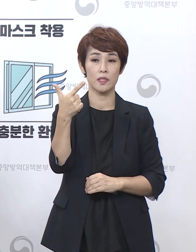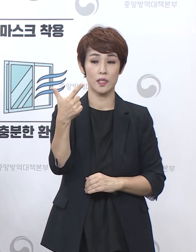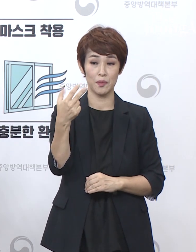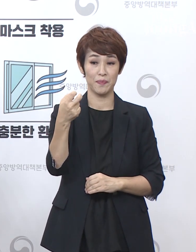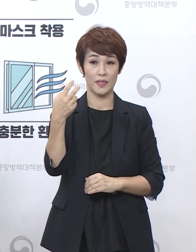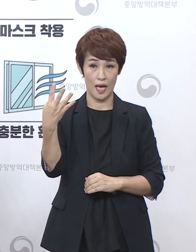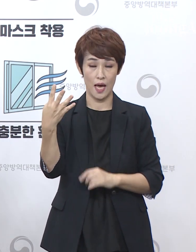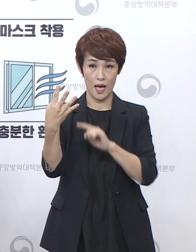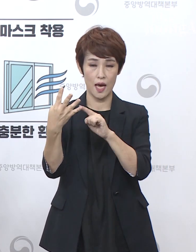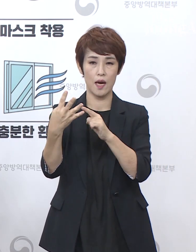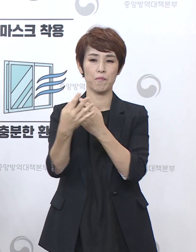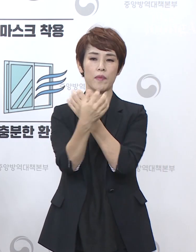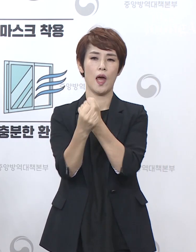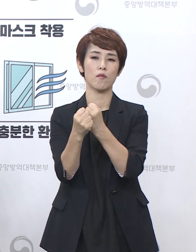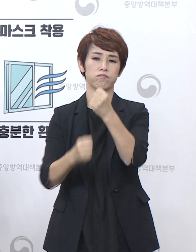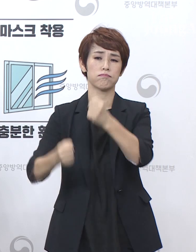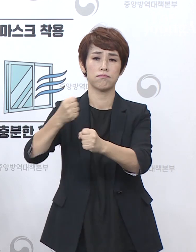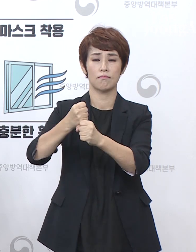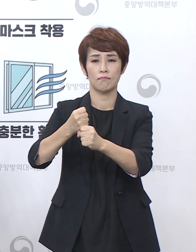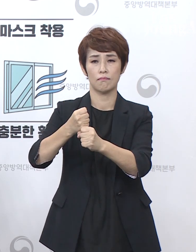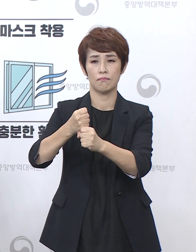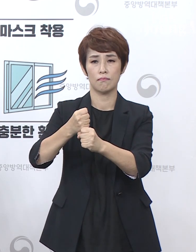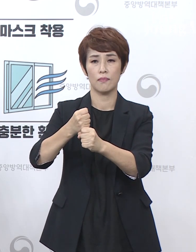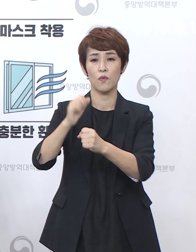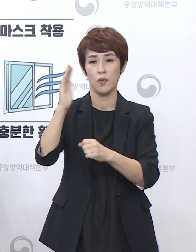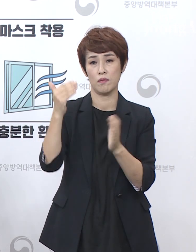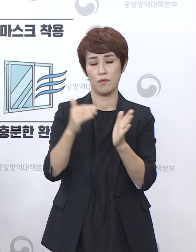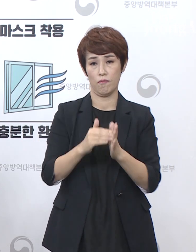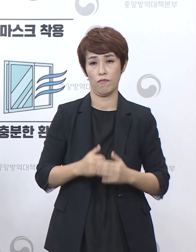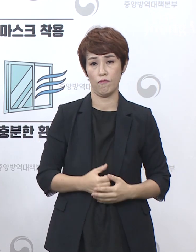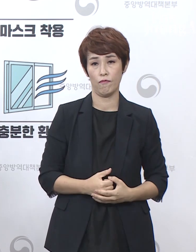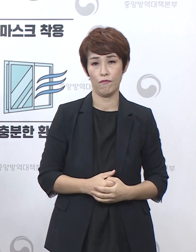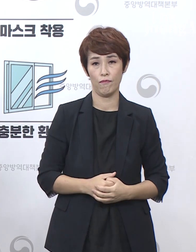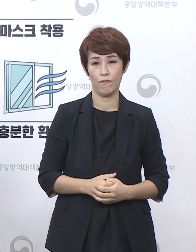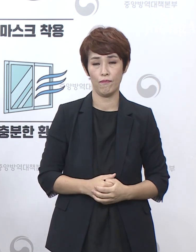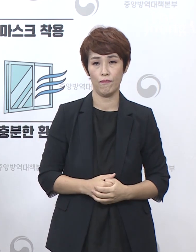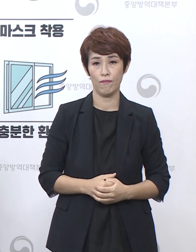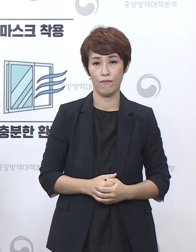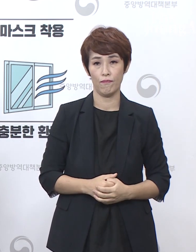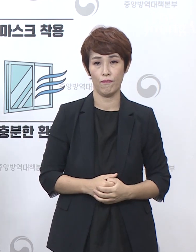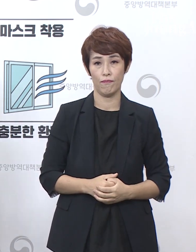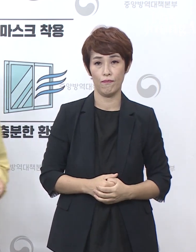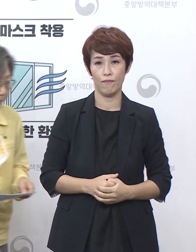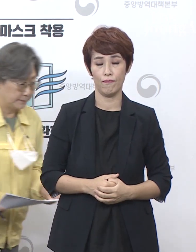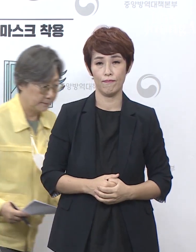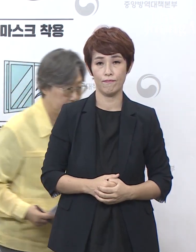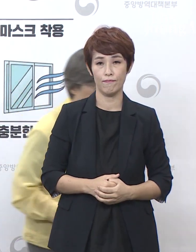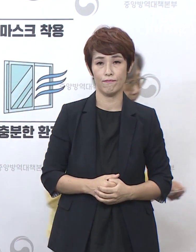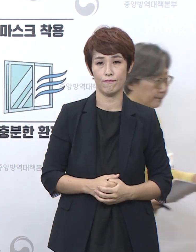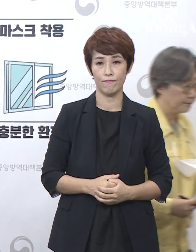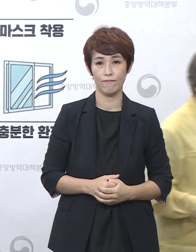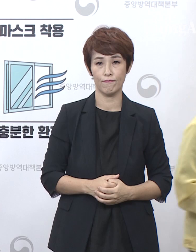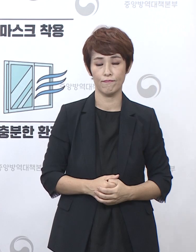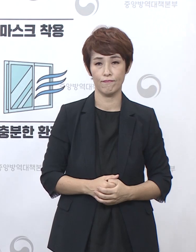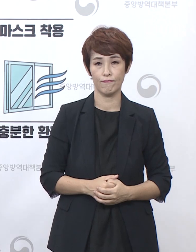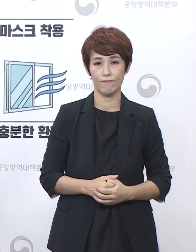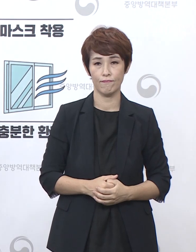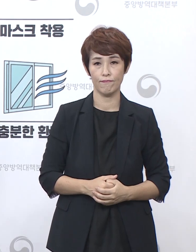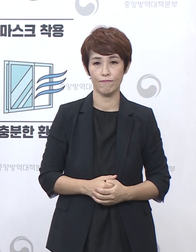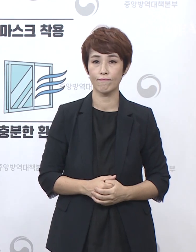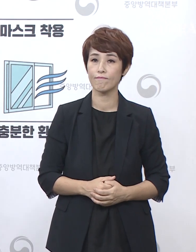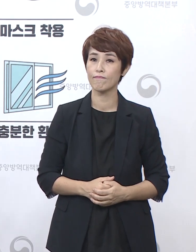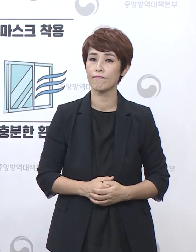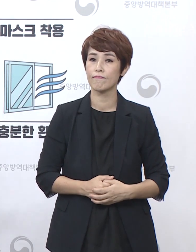예약이 재개되면서 예약이 가능하도록 조정했습니다. 네, 지금부터 현장 질문